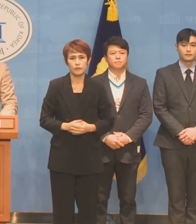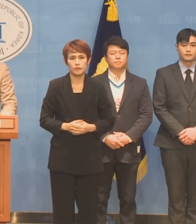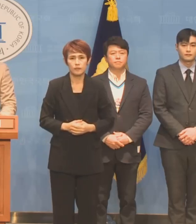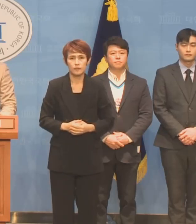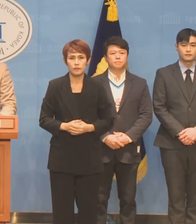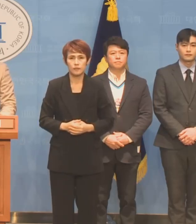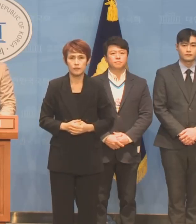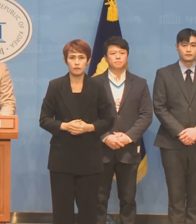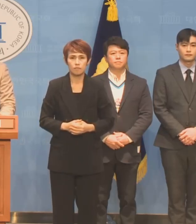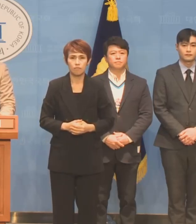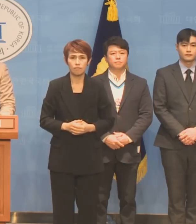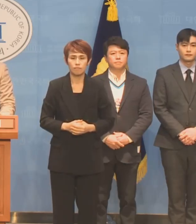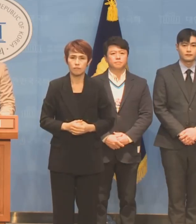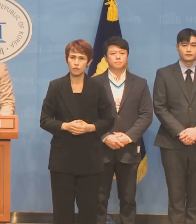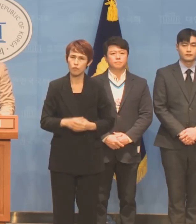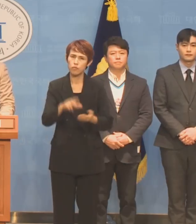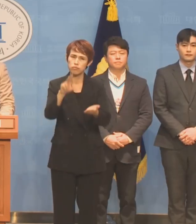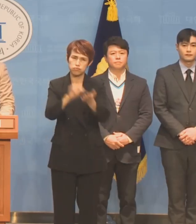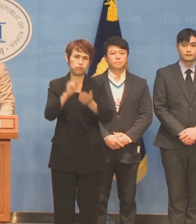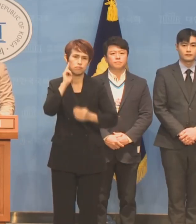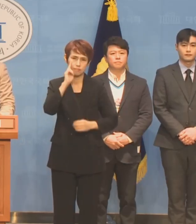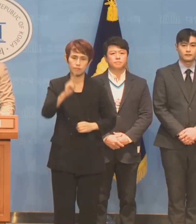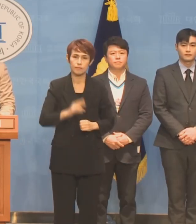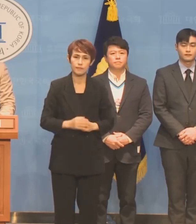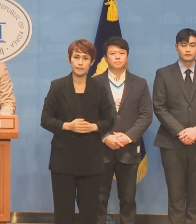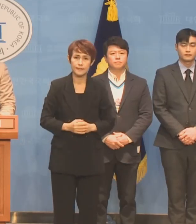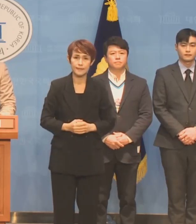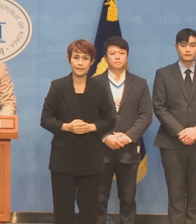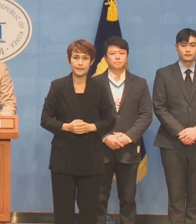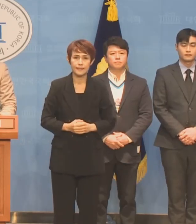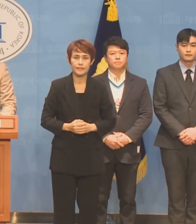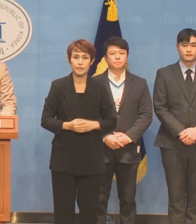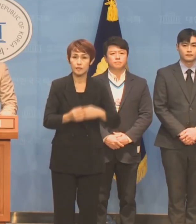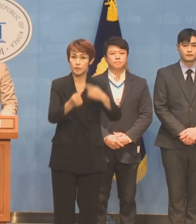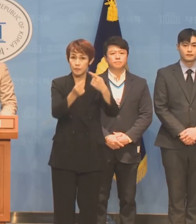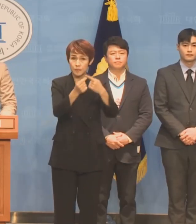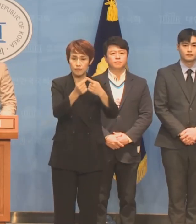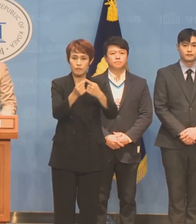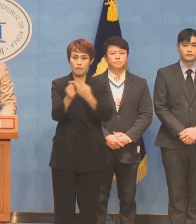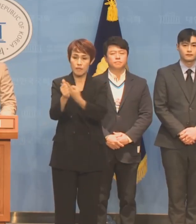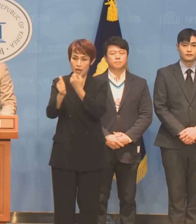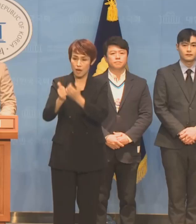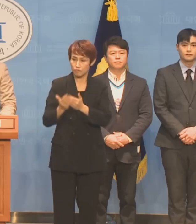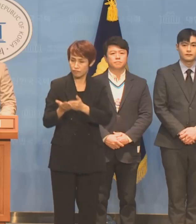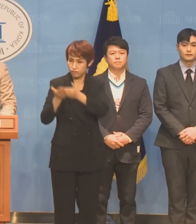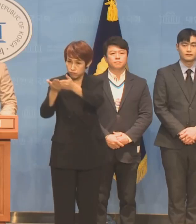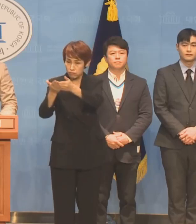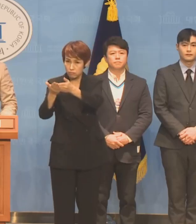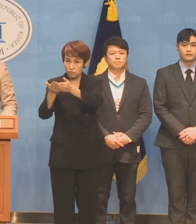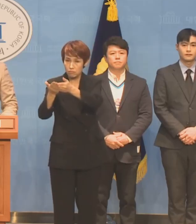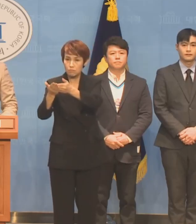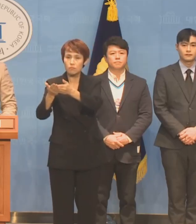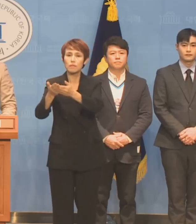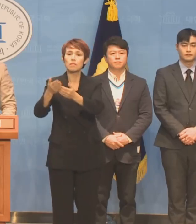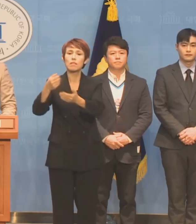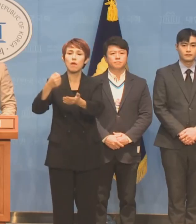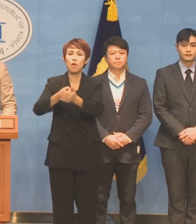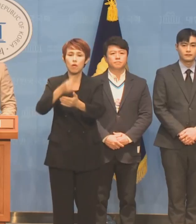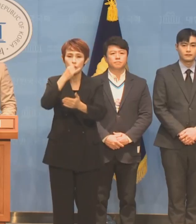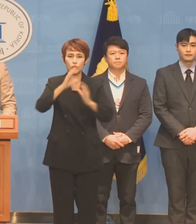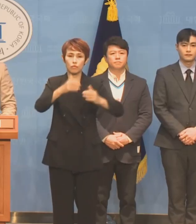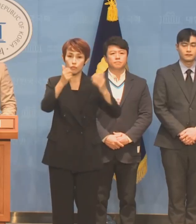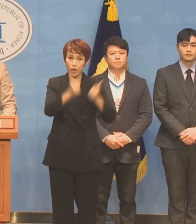여기에는 상당한 하자가 존재합니다. 첫째, 탄핵 소추안을 의결한 국회가 그 심리를